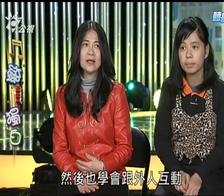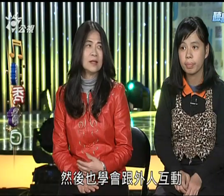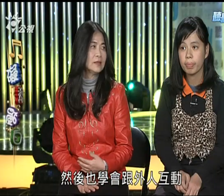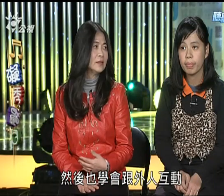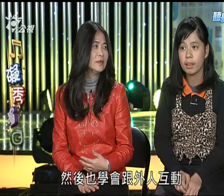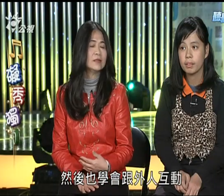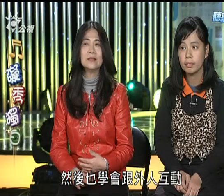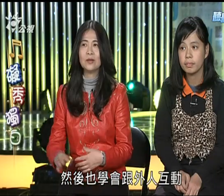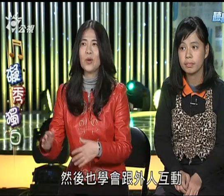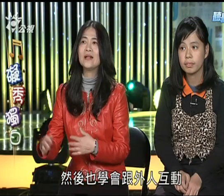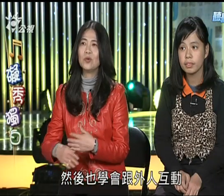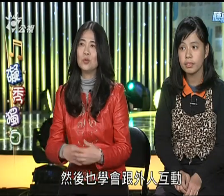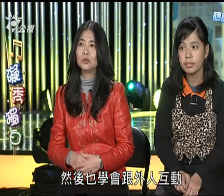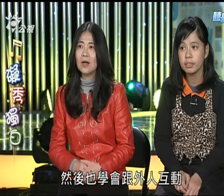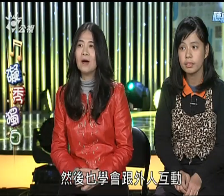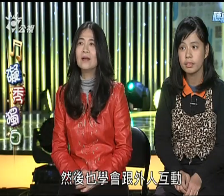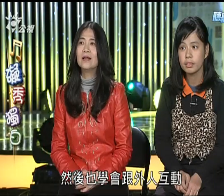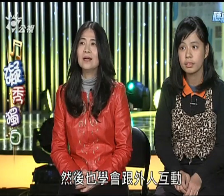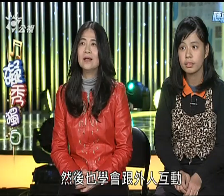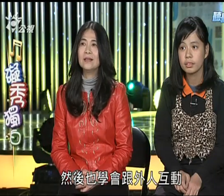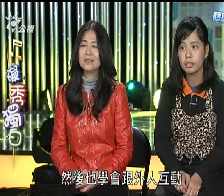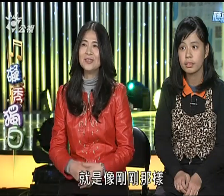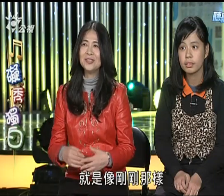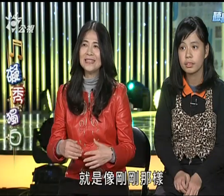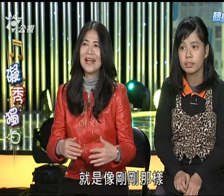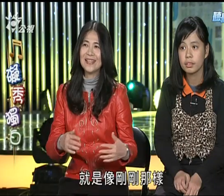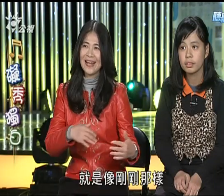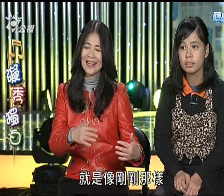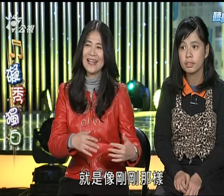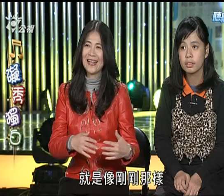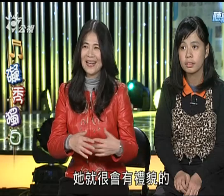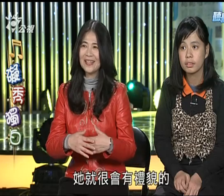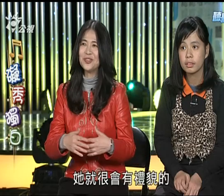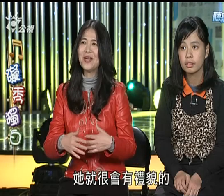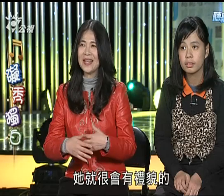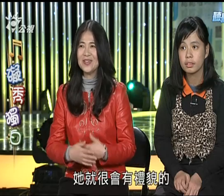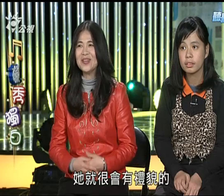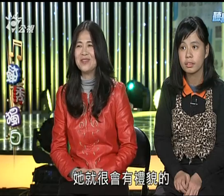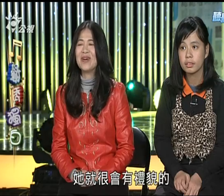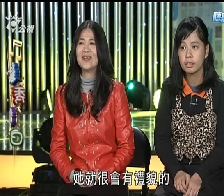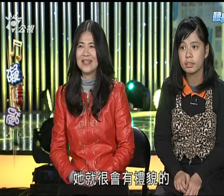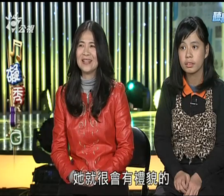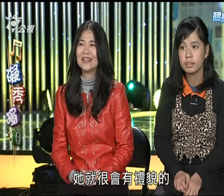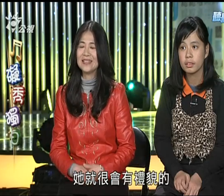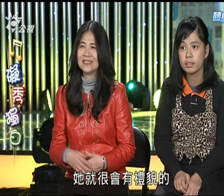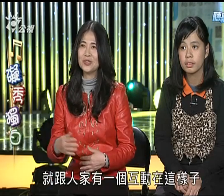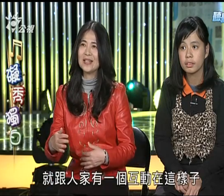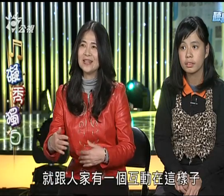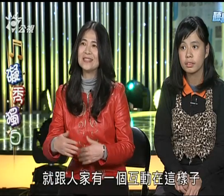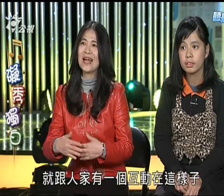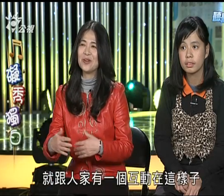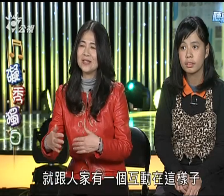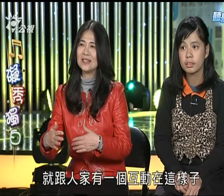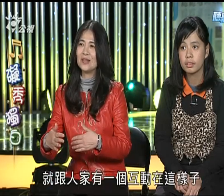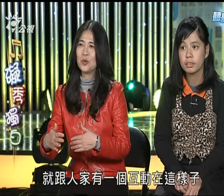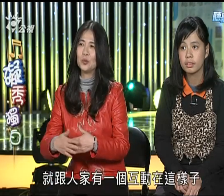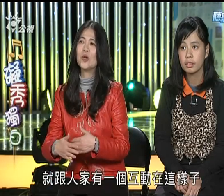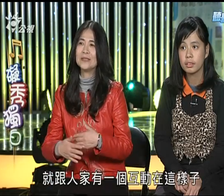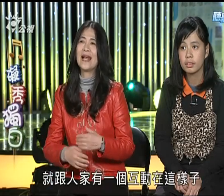跟外人互动，就是像刚刚一样，他就会很有礼貌的跟人家有一个互动在